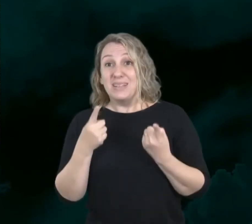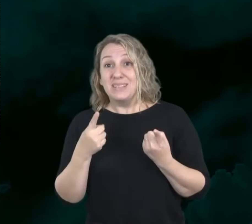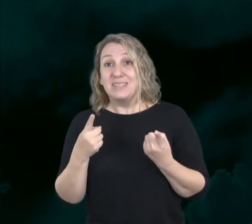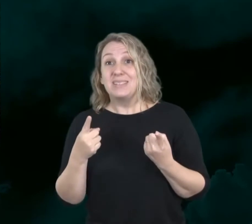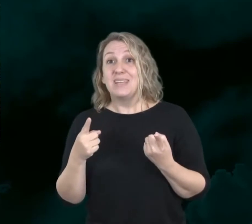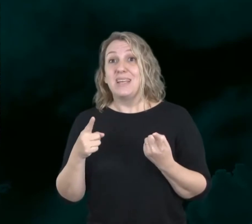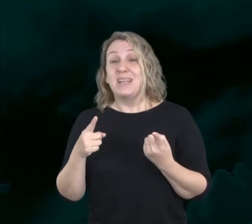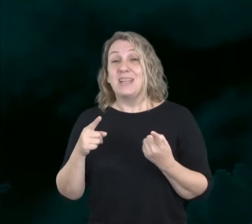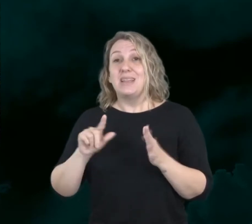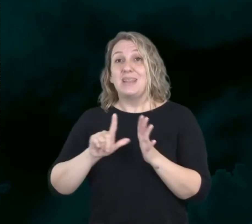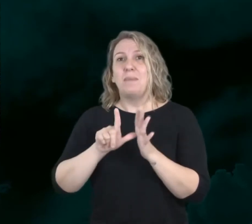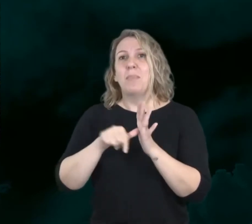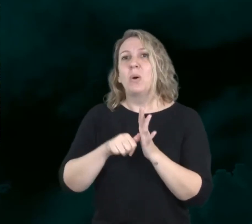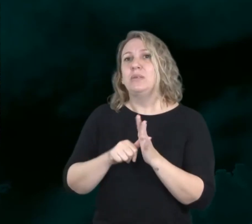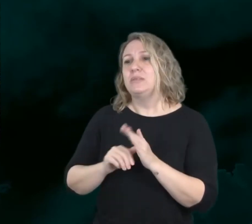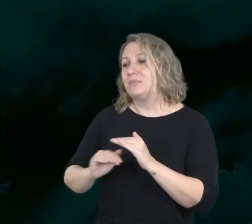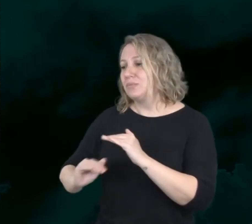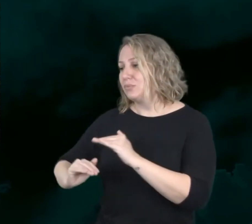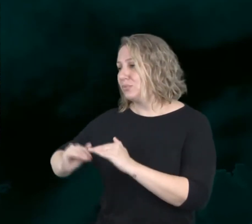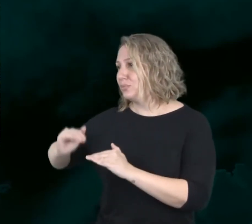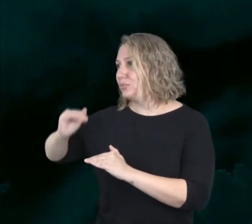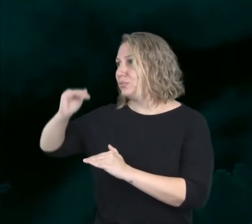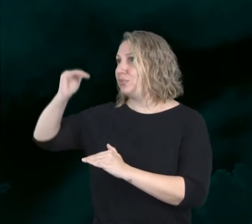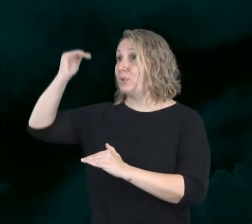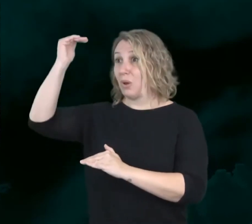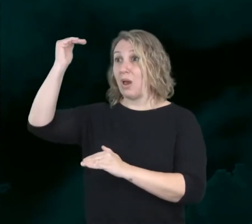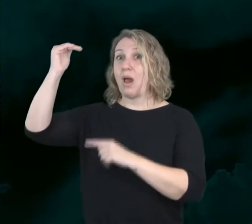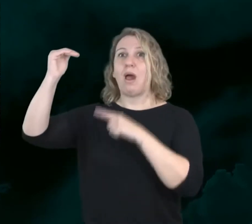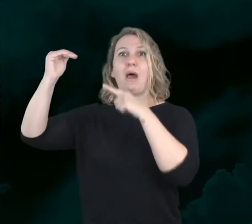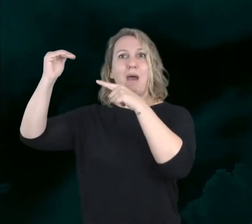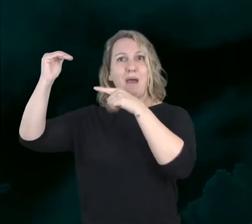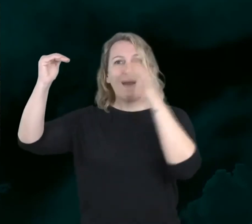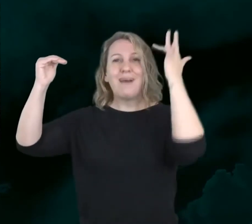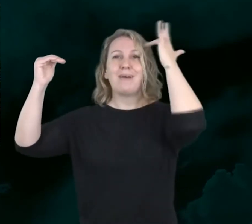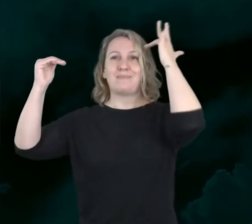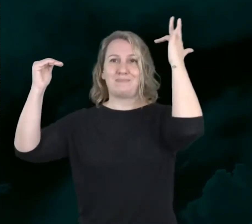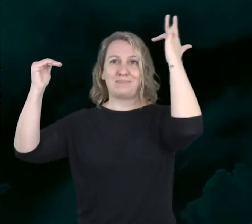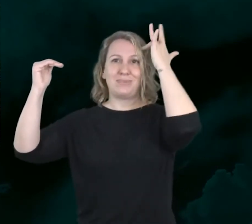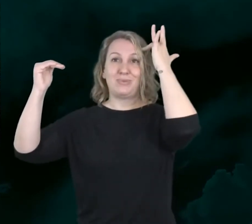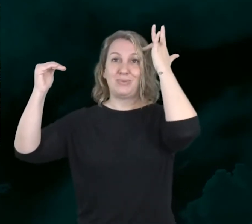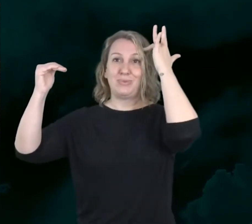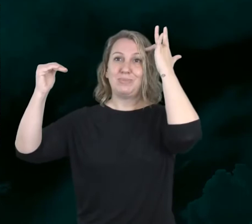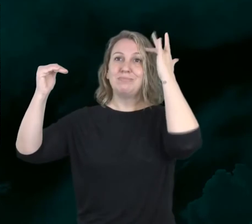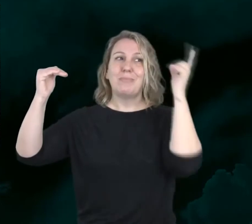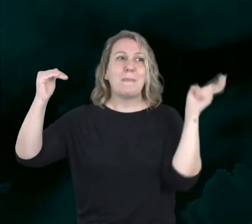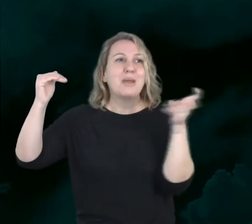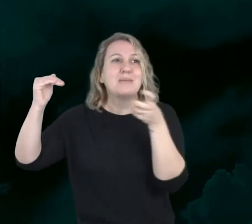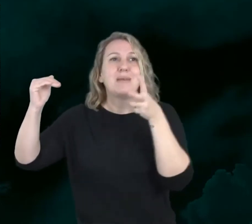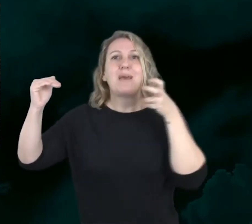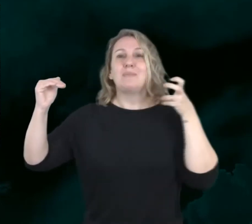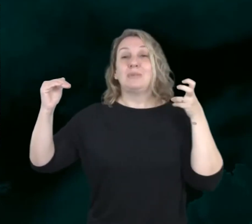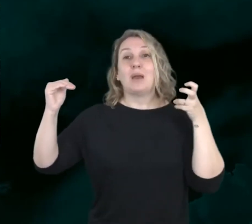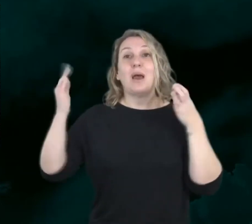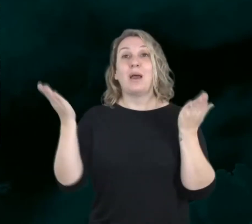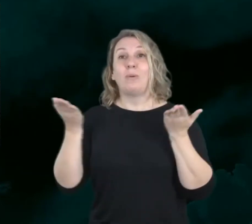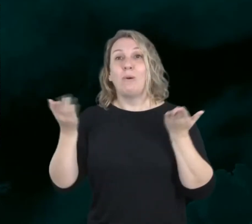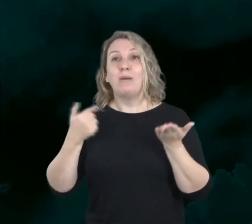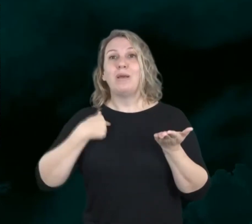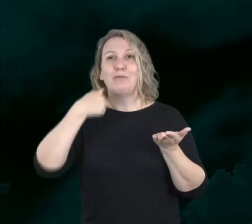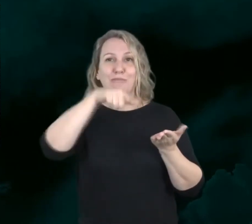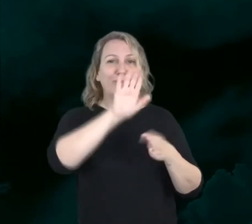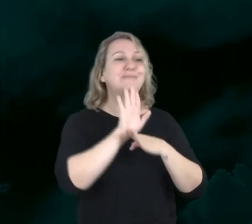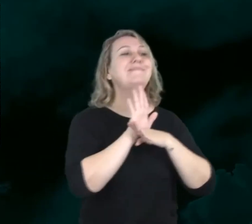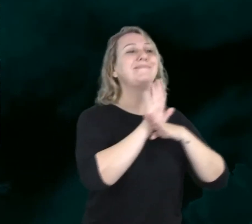nos ensina a dar. Aí vem, irmãos, a perseverança da esperança, que é